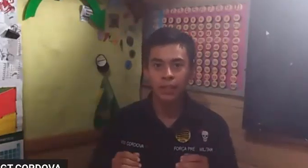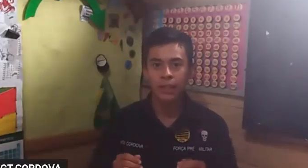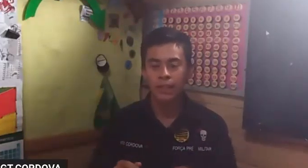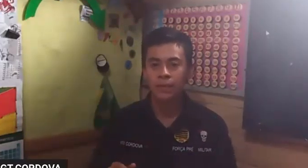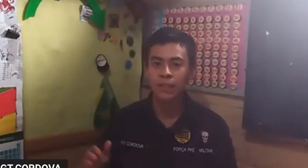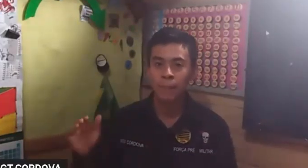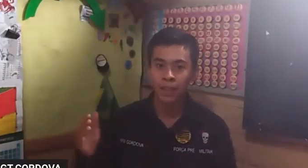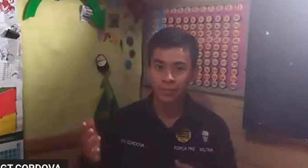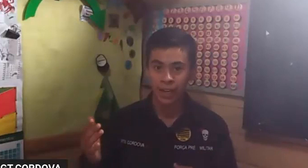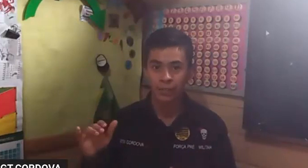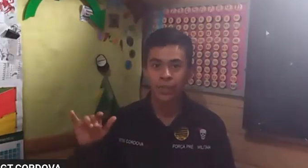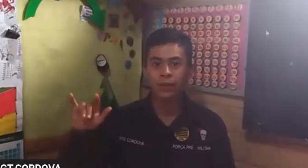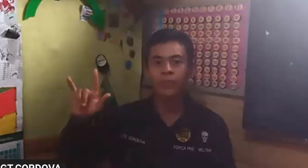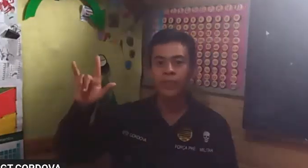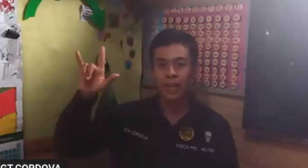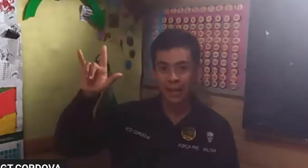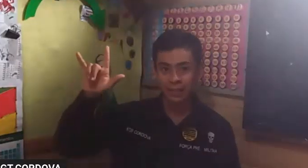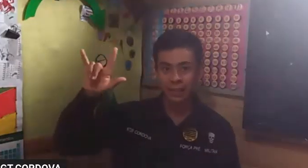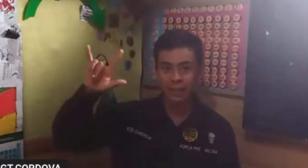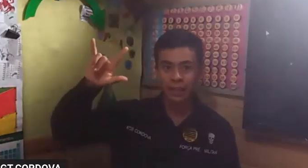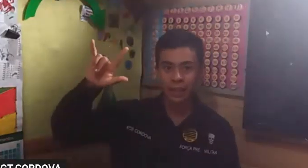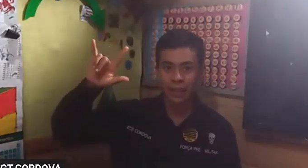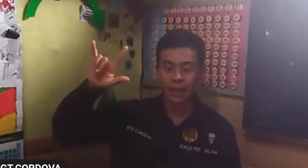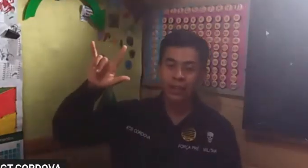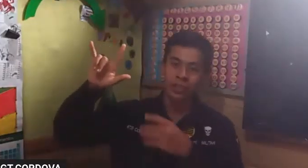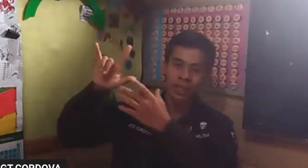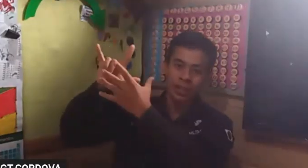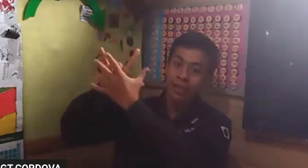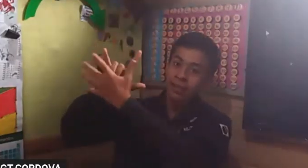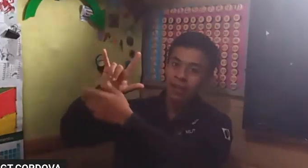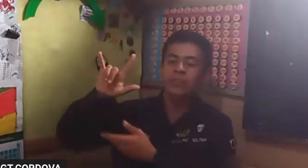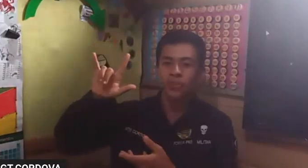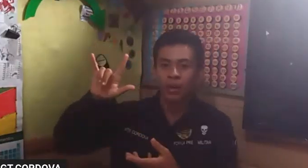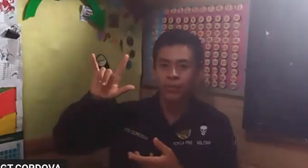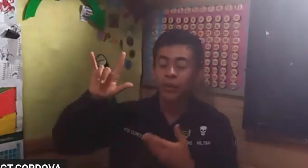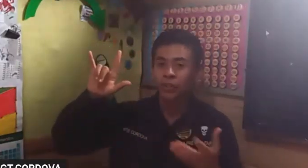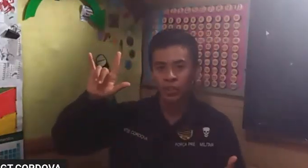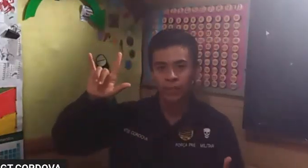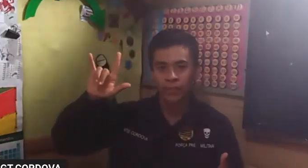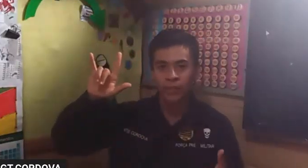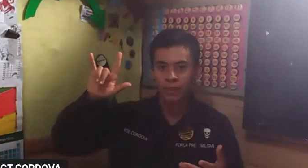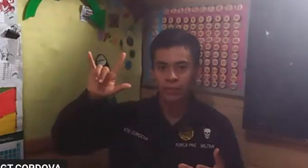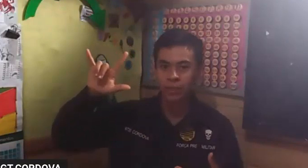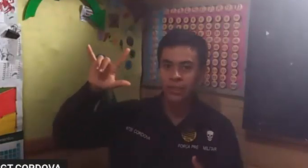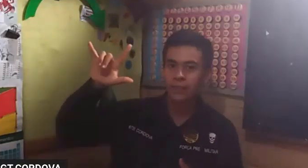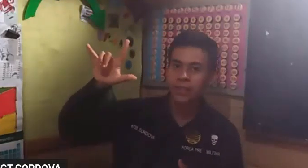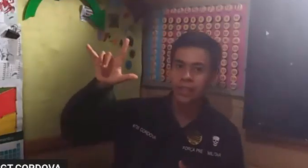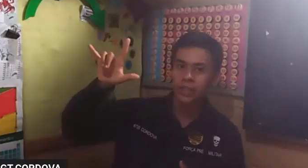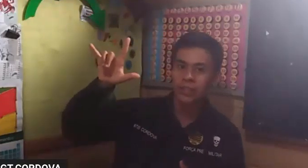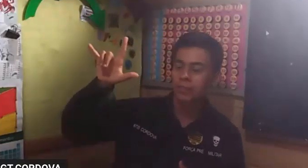em Libras. A palavra avião é assim. A gente tem aqui as asas de um avião, a gente também faz uma simulação aqui, a gente simula